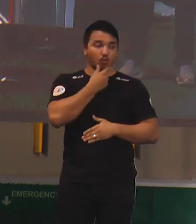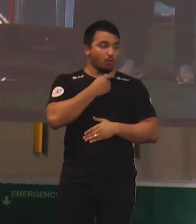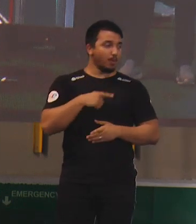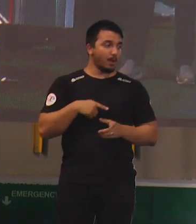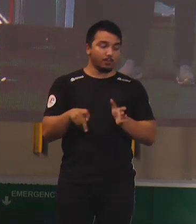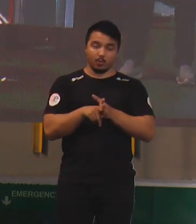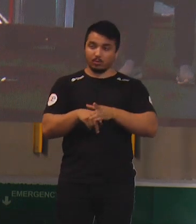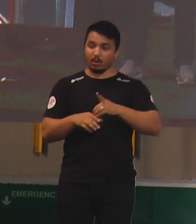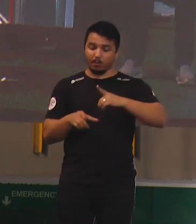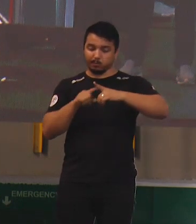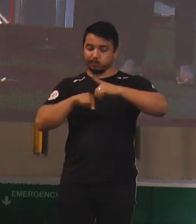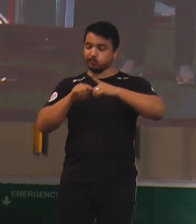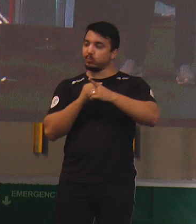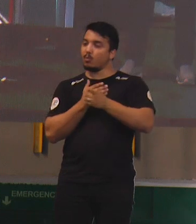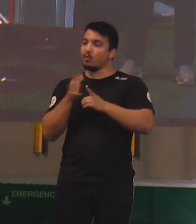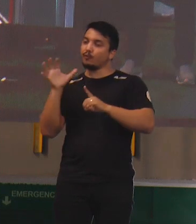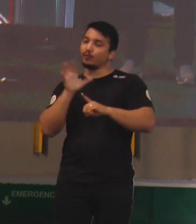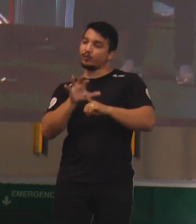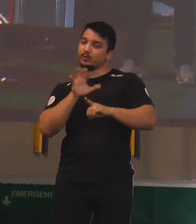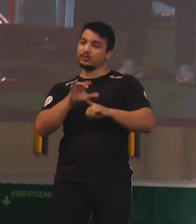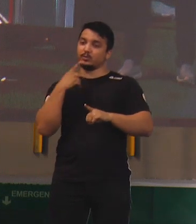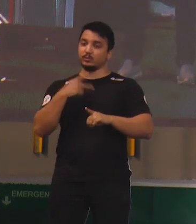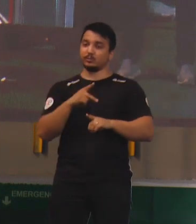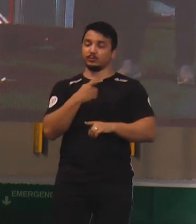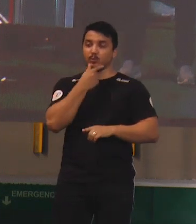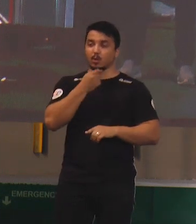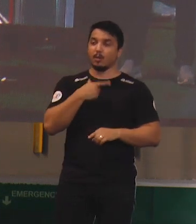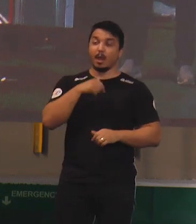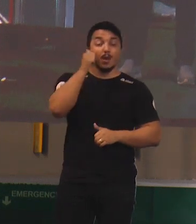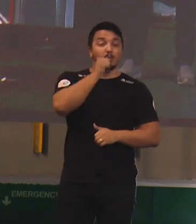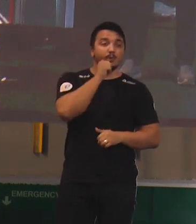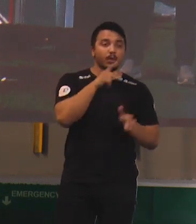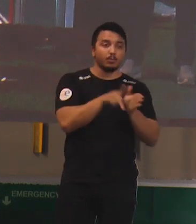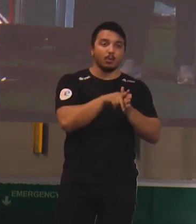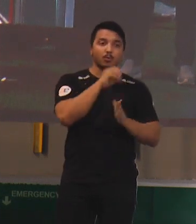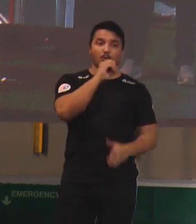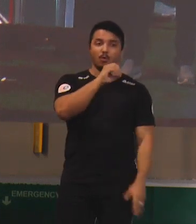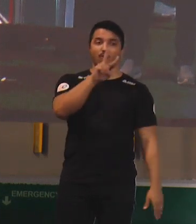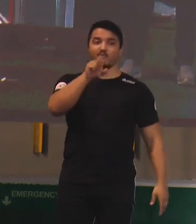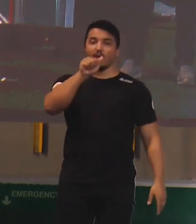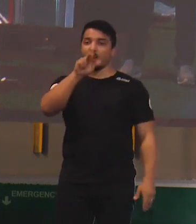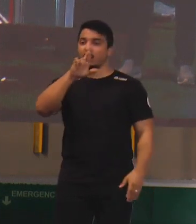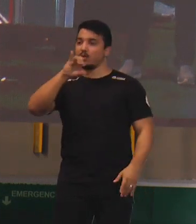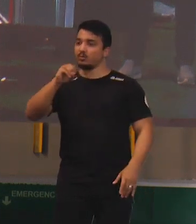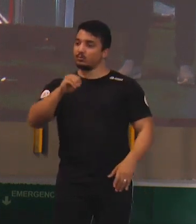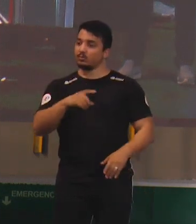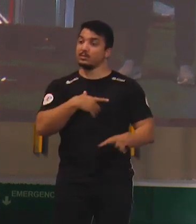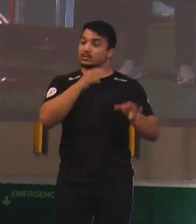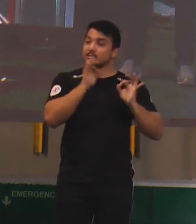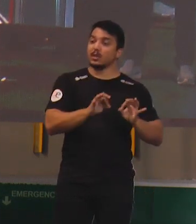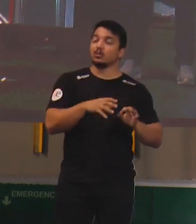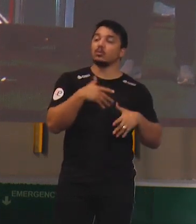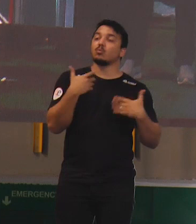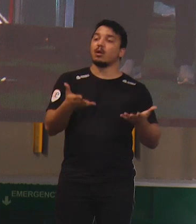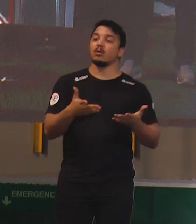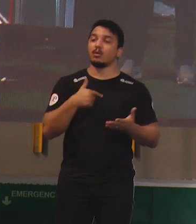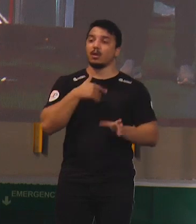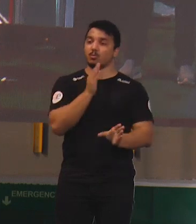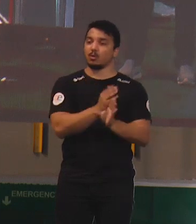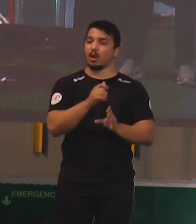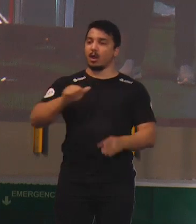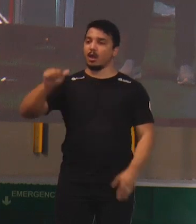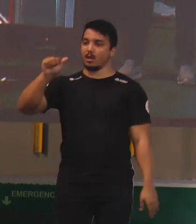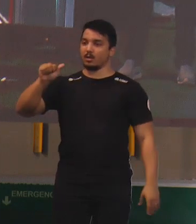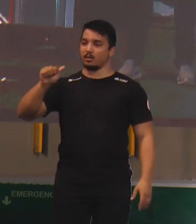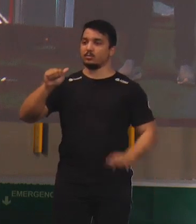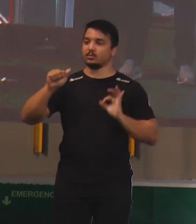os testículos e na mulher vai ser quem? São os ovários, né? Então, o item correto aí vai ser o item